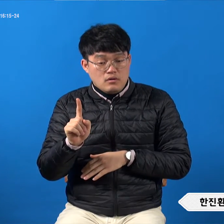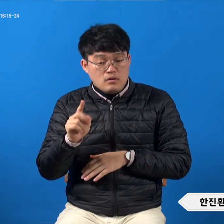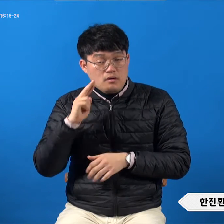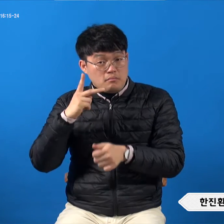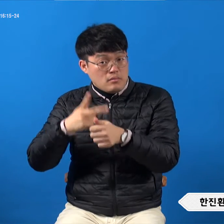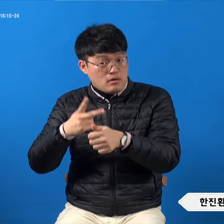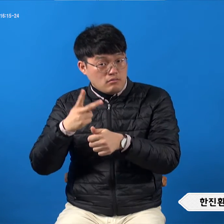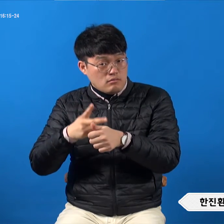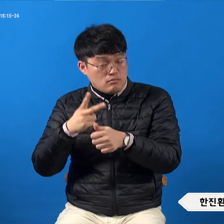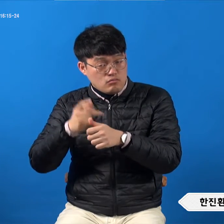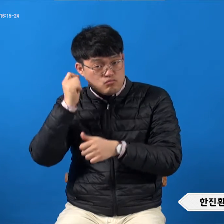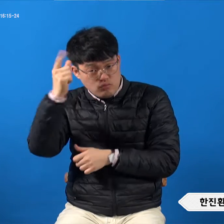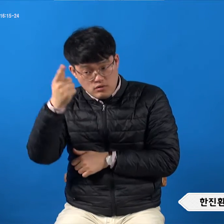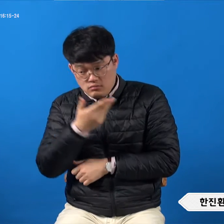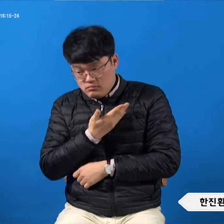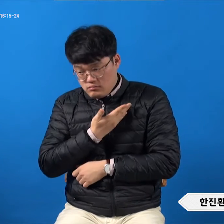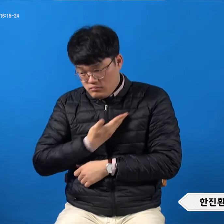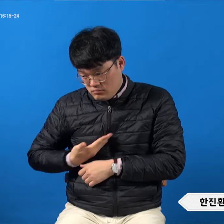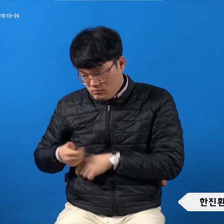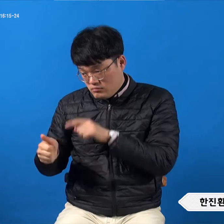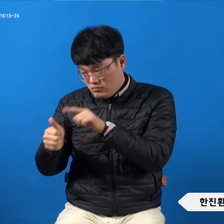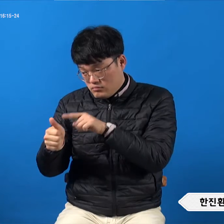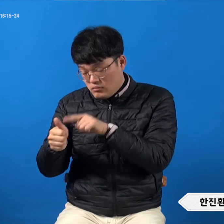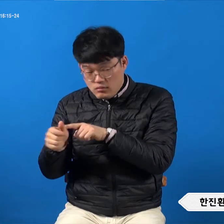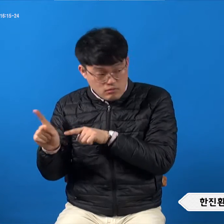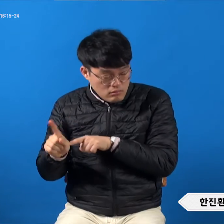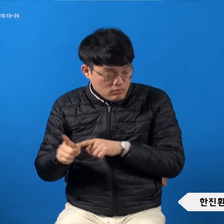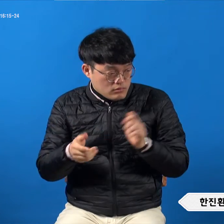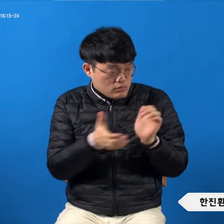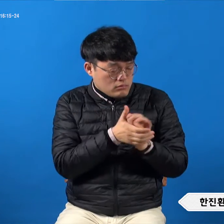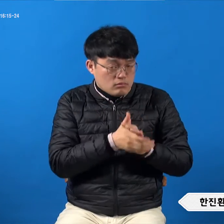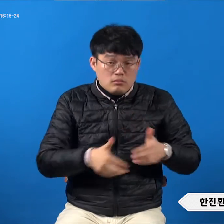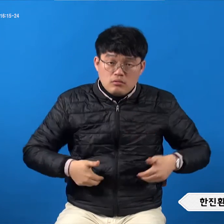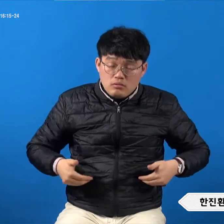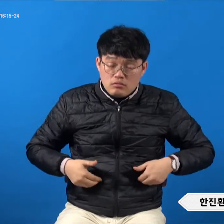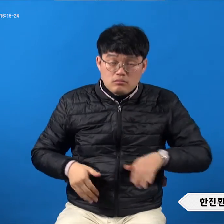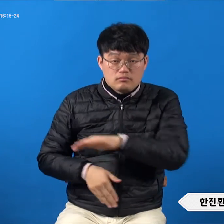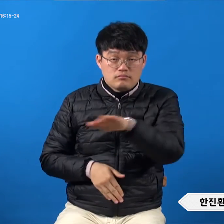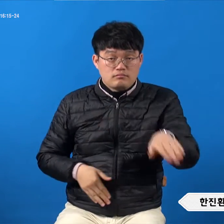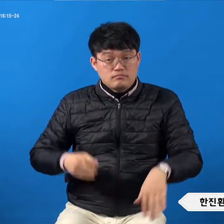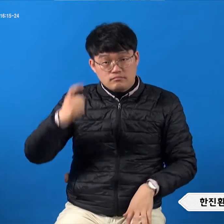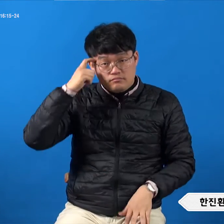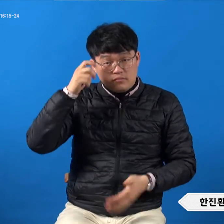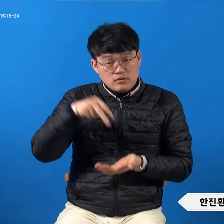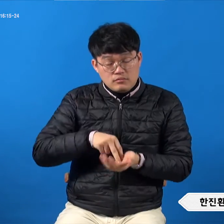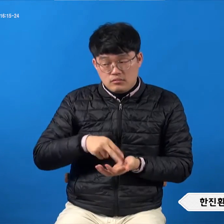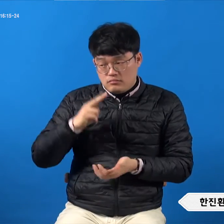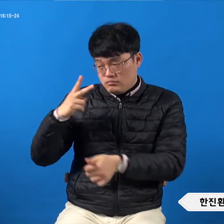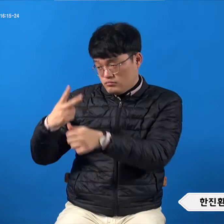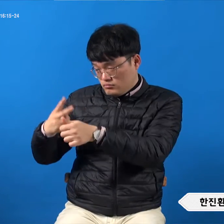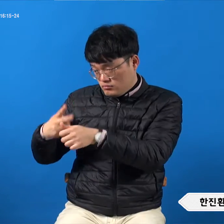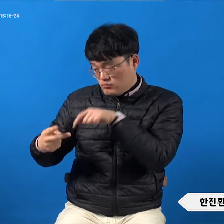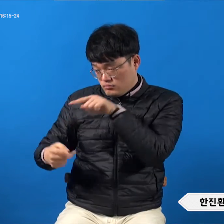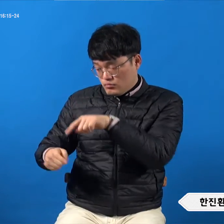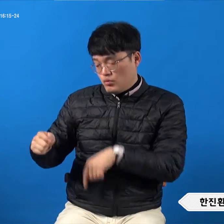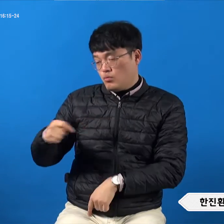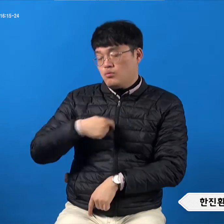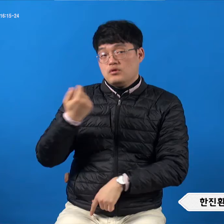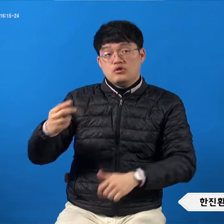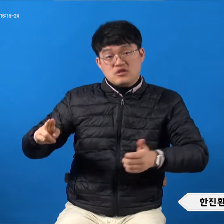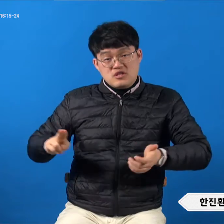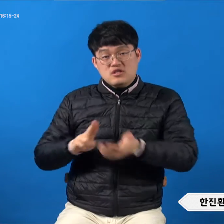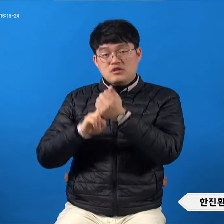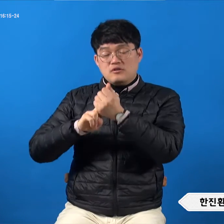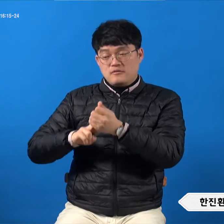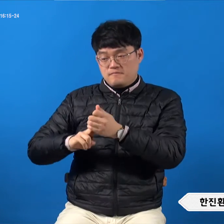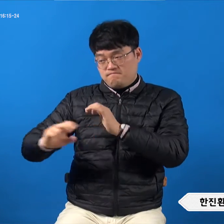친구가 필요하다니, 우리 생각에는 사도 바울 정도 되면 혼자서도 얼마든지